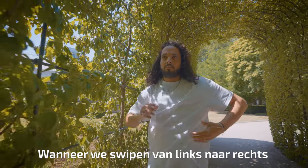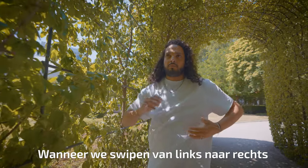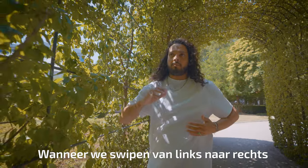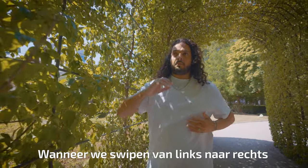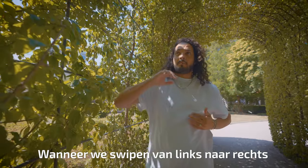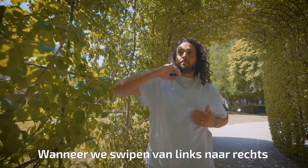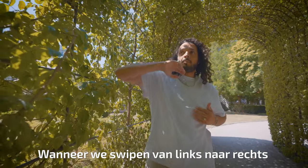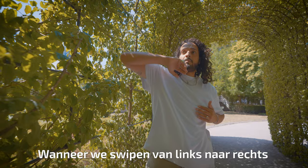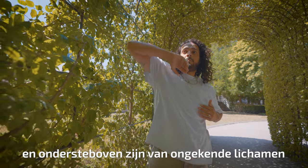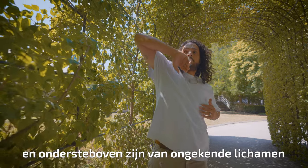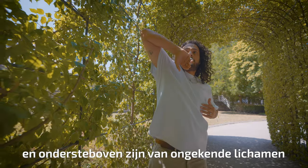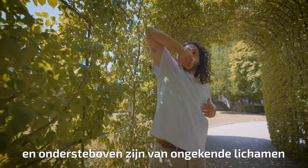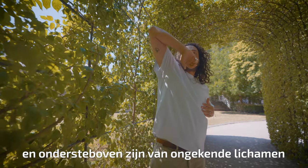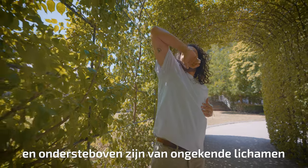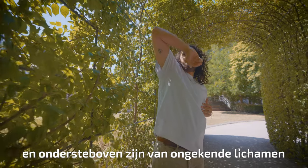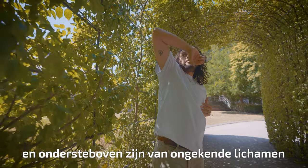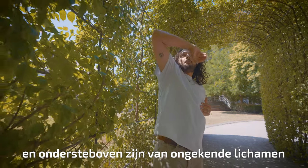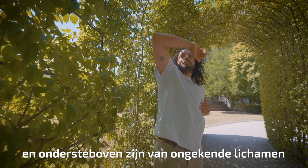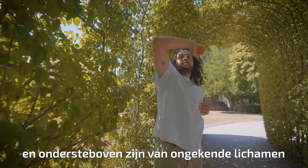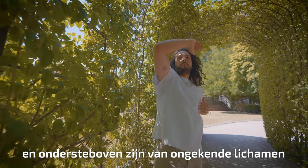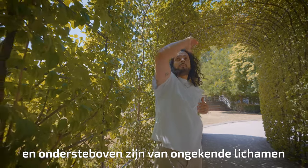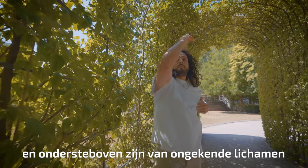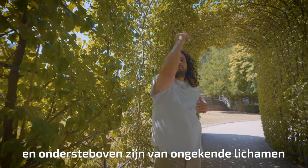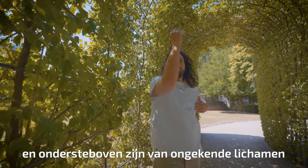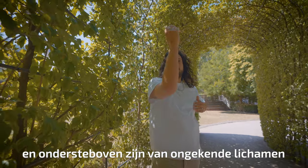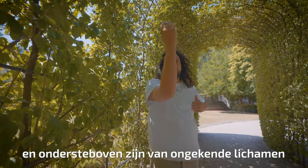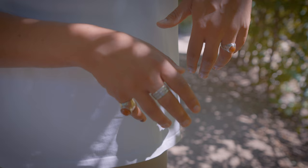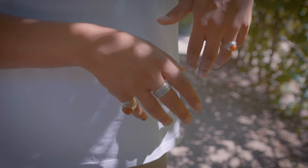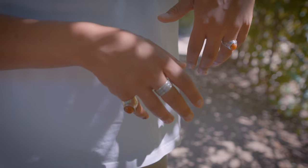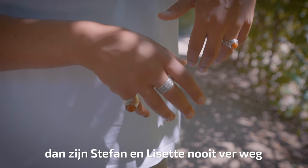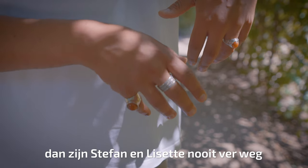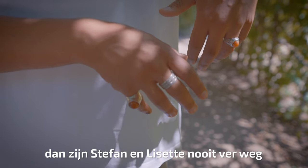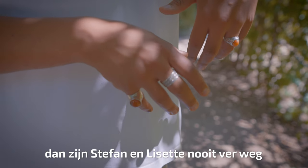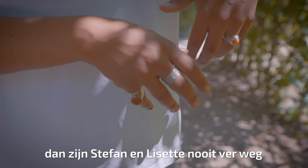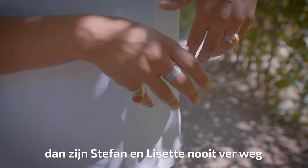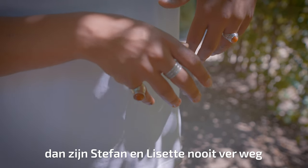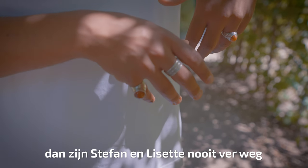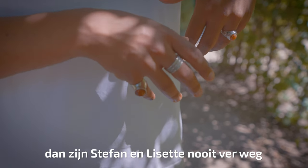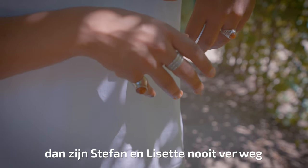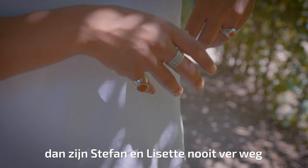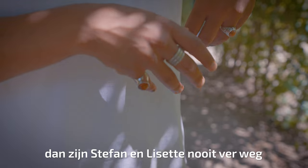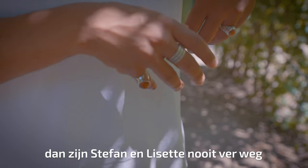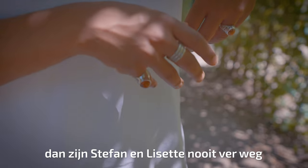van links naar rechts en ondersteboven zijn van ongekende lichamen, dan zijn Stefaan en Lisette nooit ver